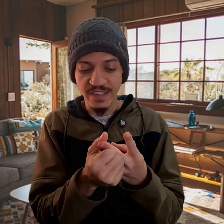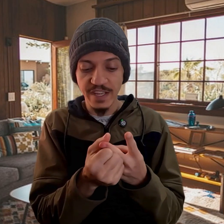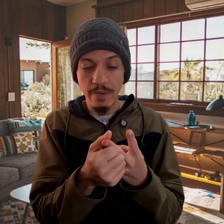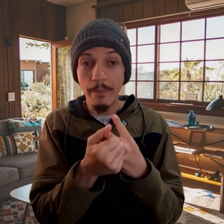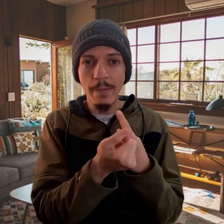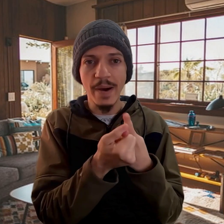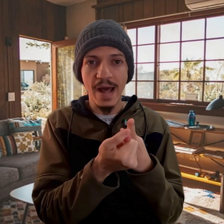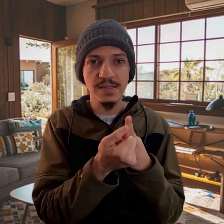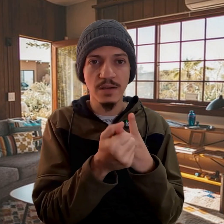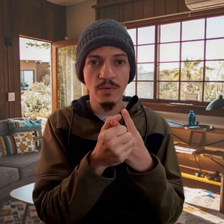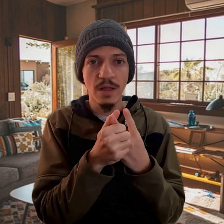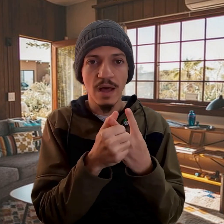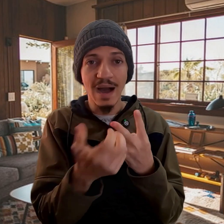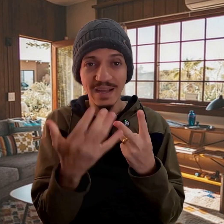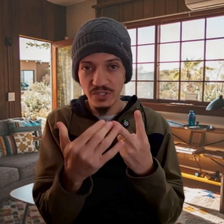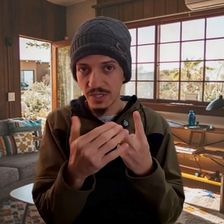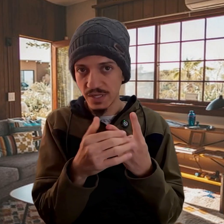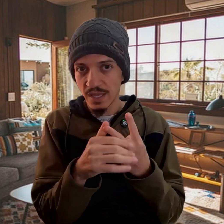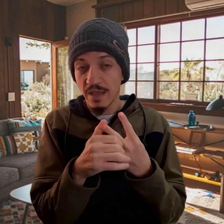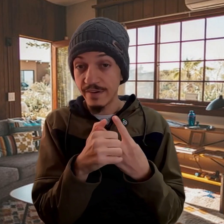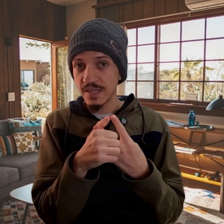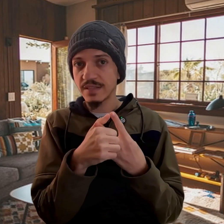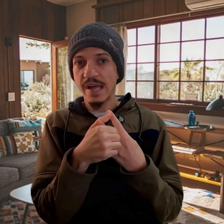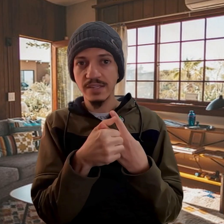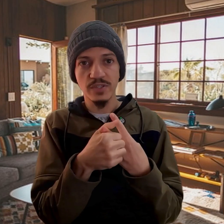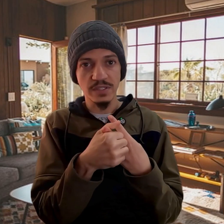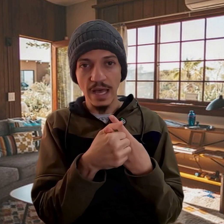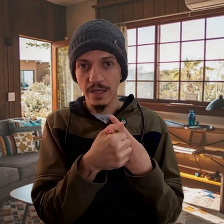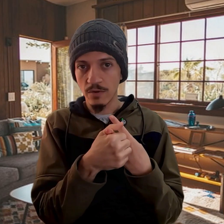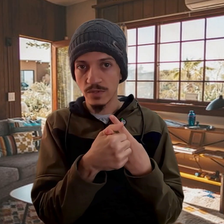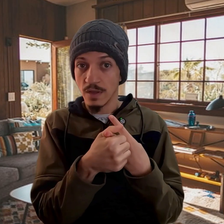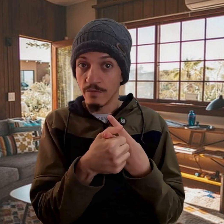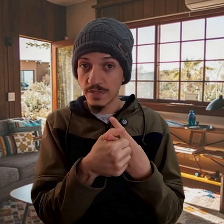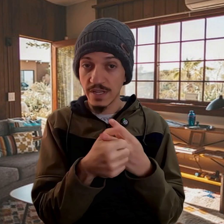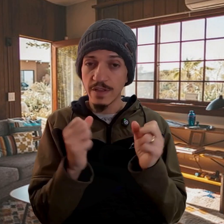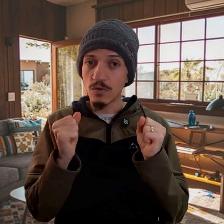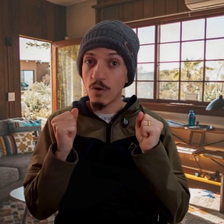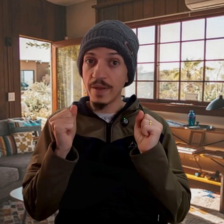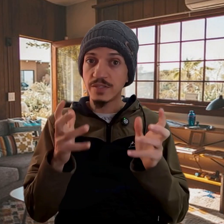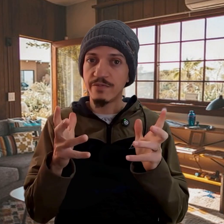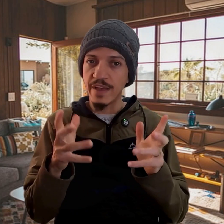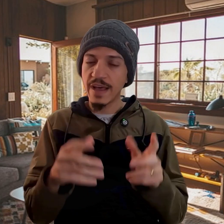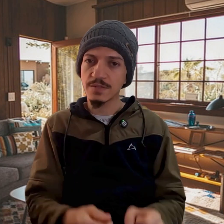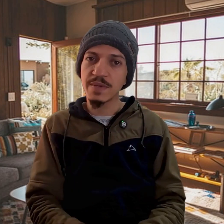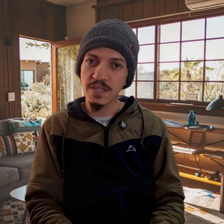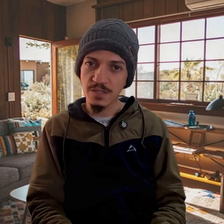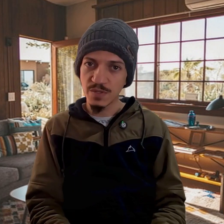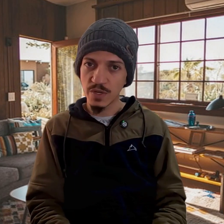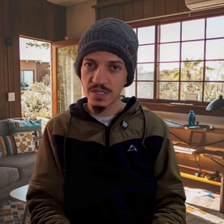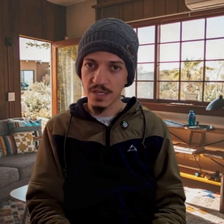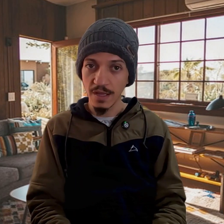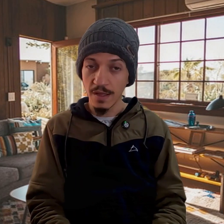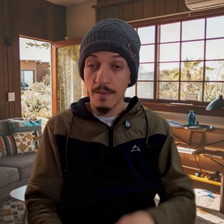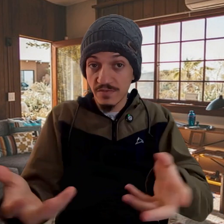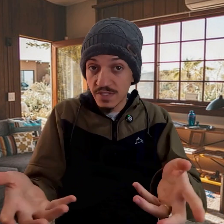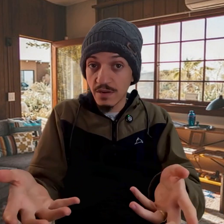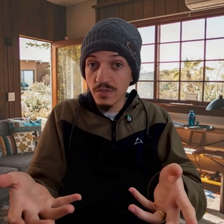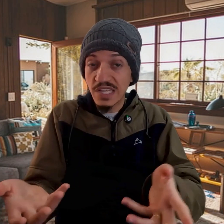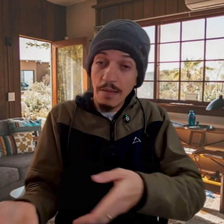uma preparação antes e fazer testes técnicos. Você eventualmente vê as minhas transmissões aqui, mas você não sabe que